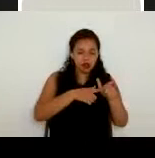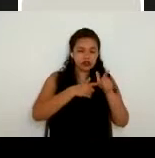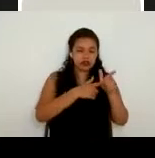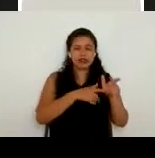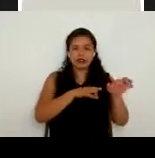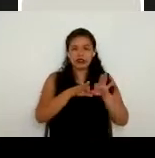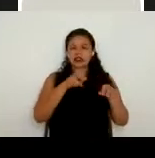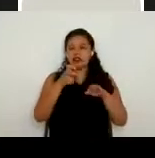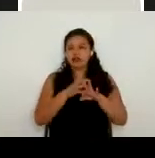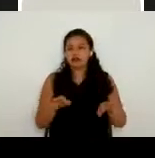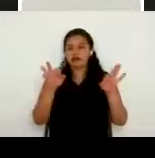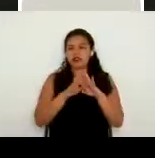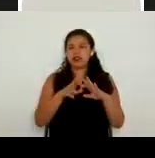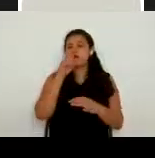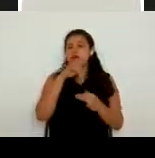ingresos